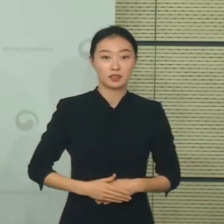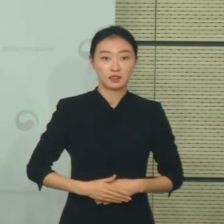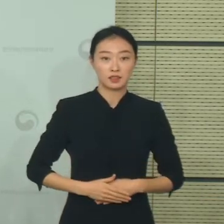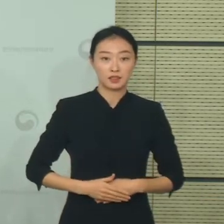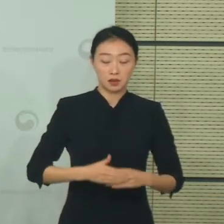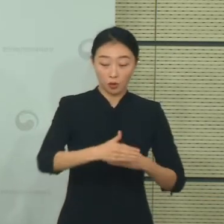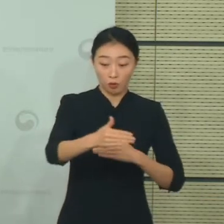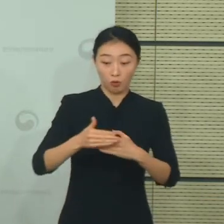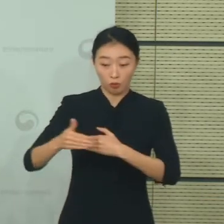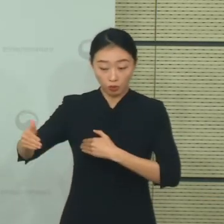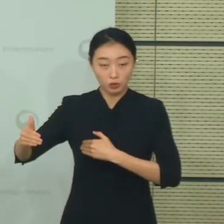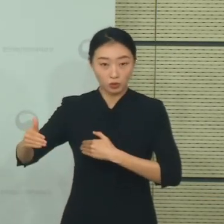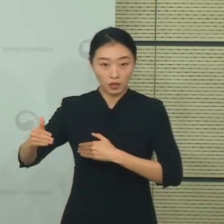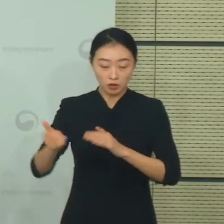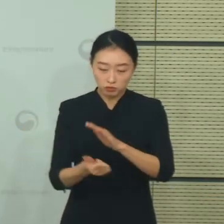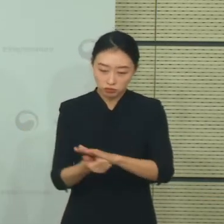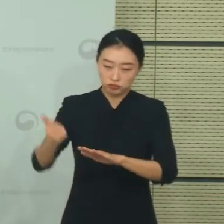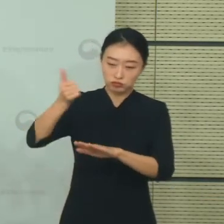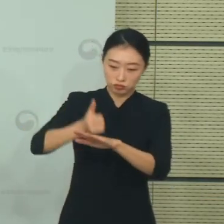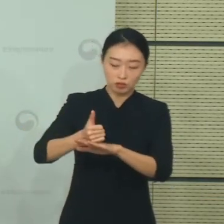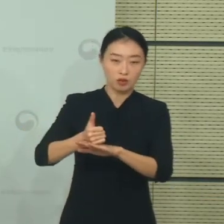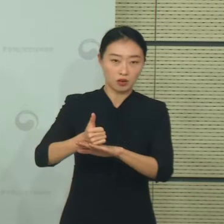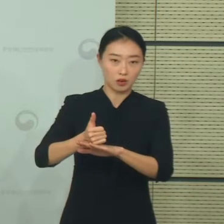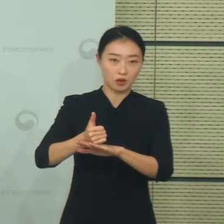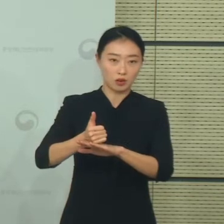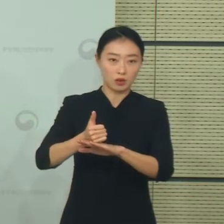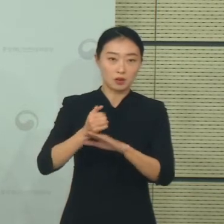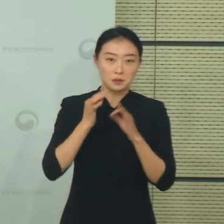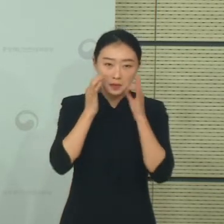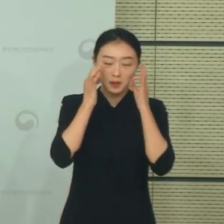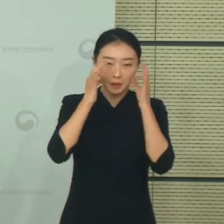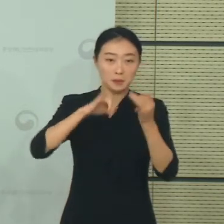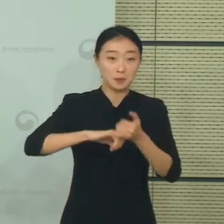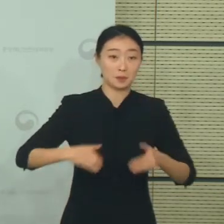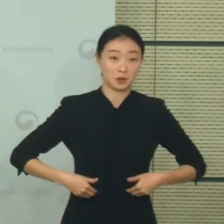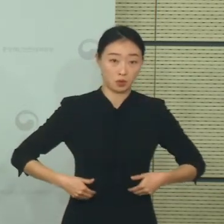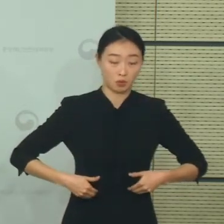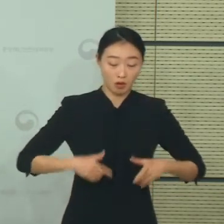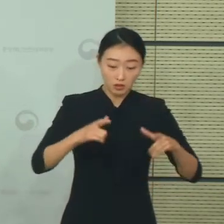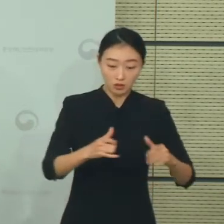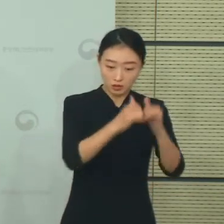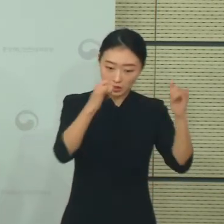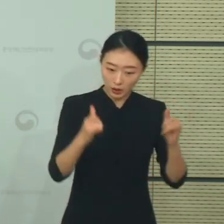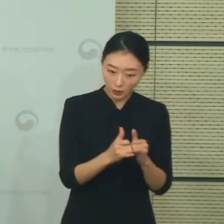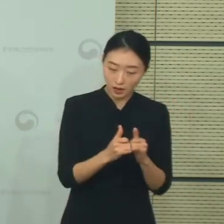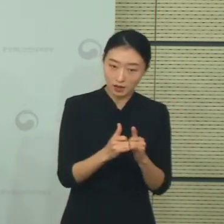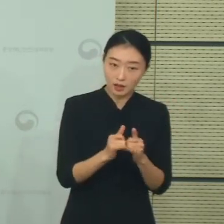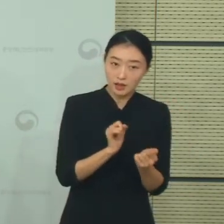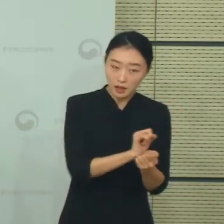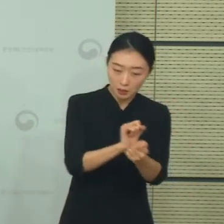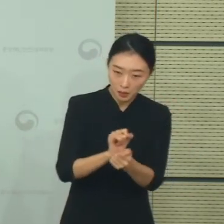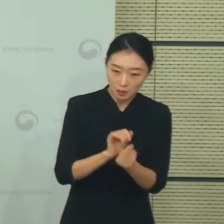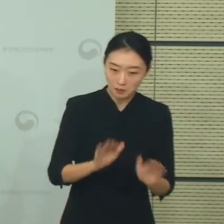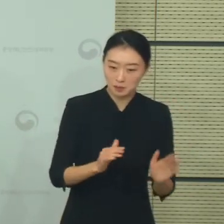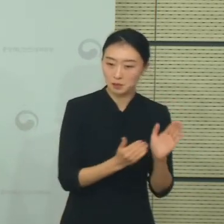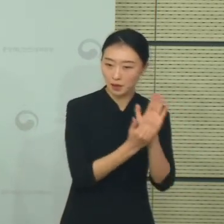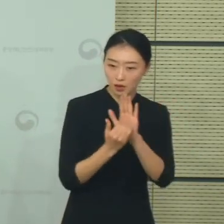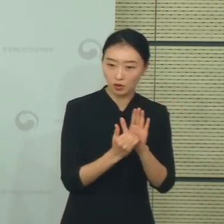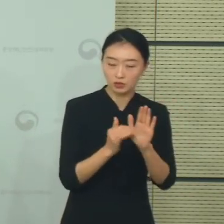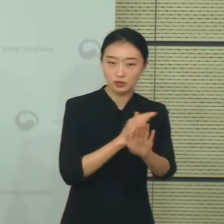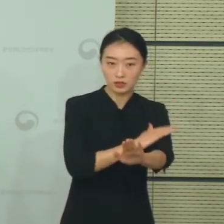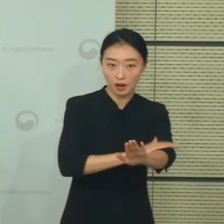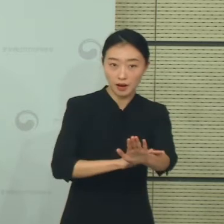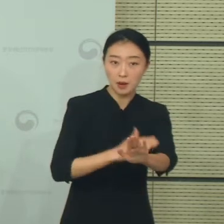고강도 사회적 거리두기가 성공적으로 실행되어야 하고 지역사회 감염을 현재의 방역과 의료체계가 감당할 수 있는